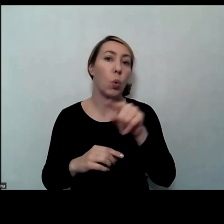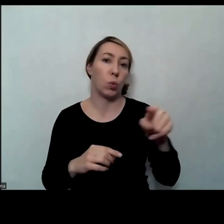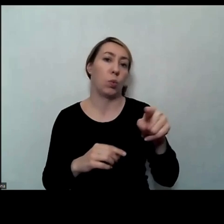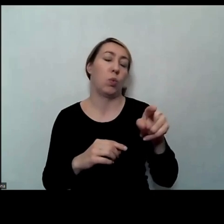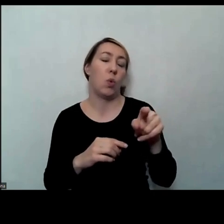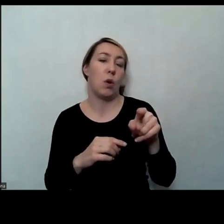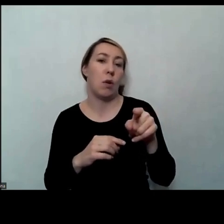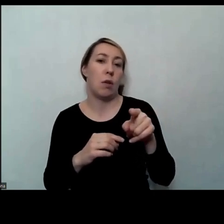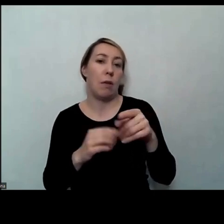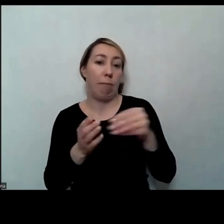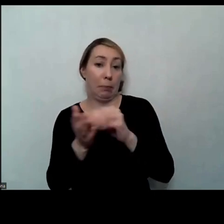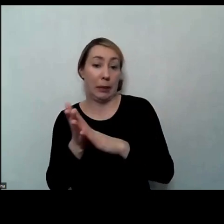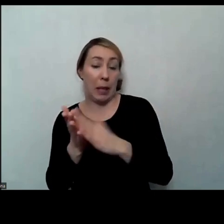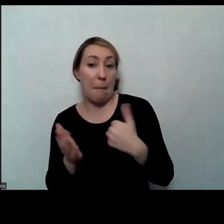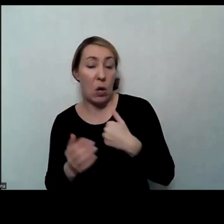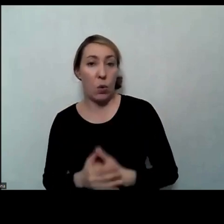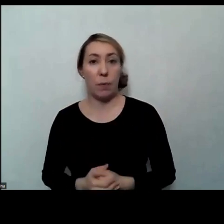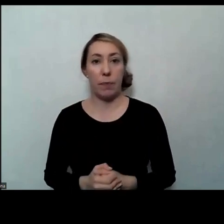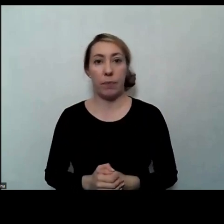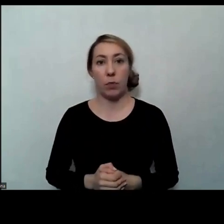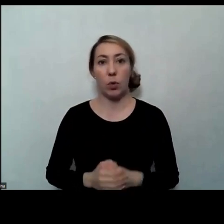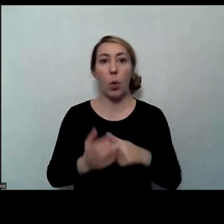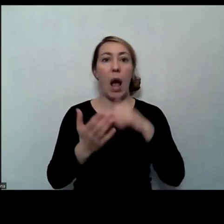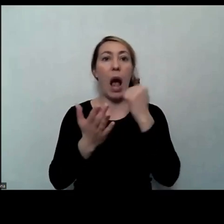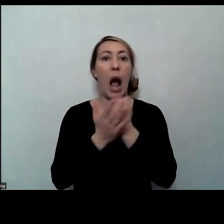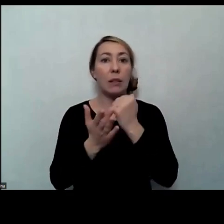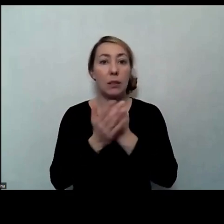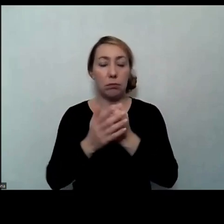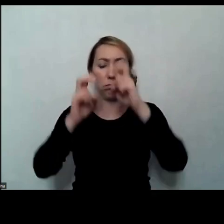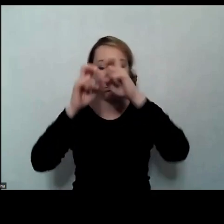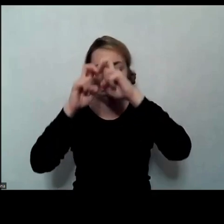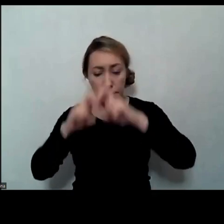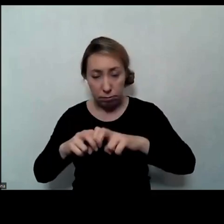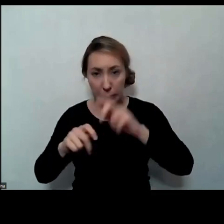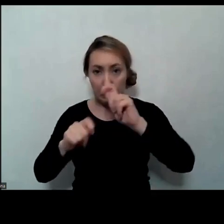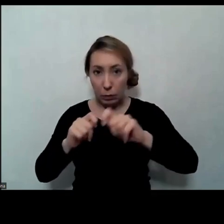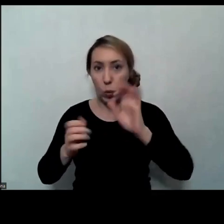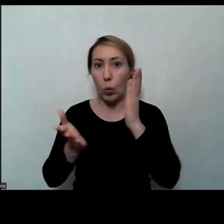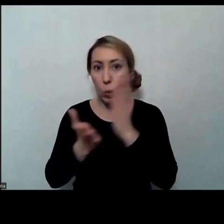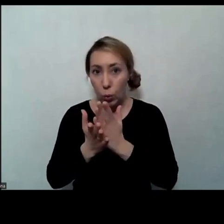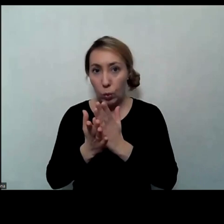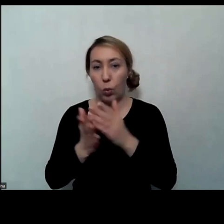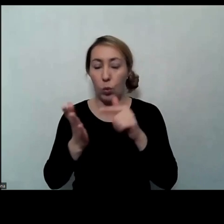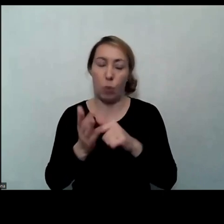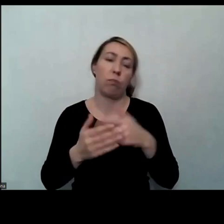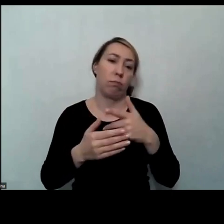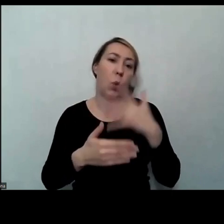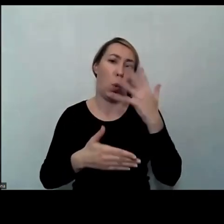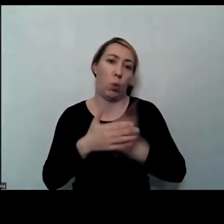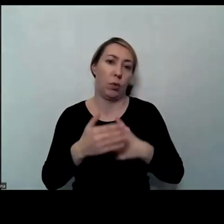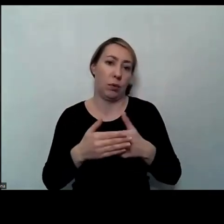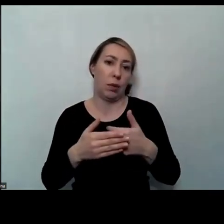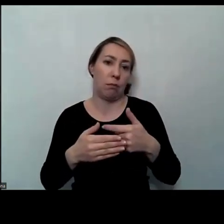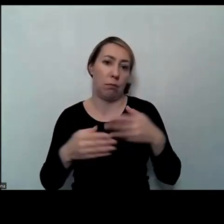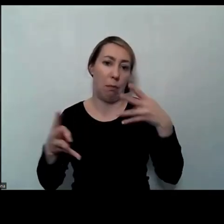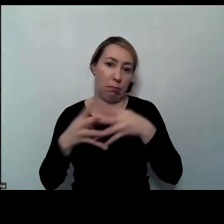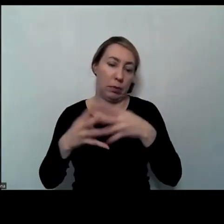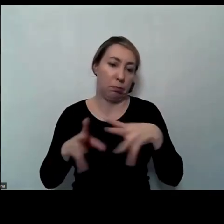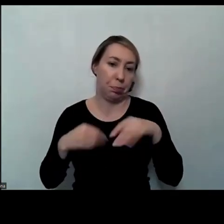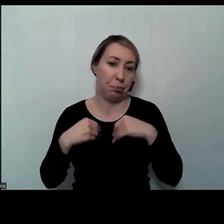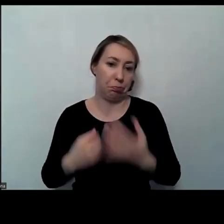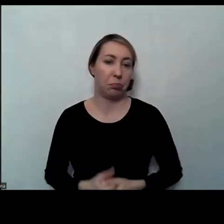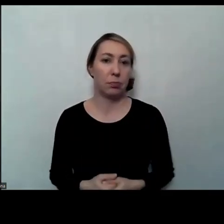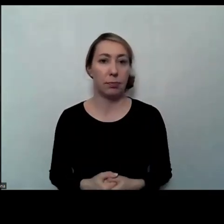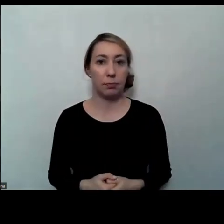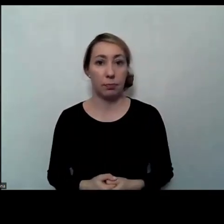podają, że ten adres został zweryfikowany i można wtedy z tego narzędzia korzystać.